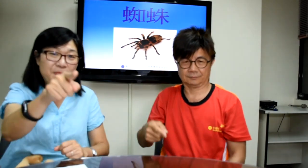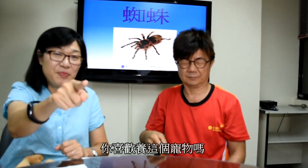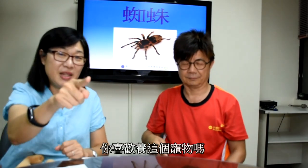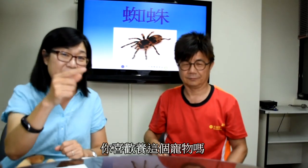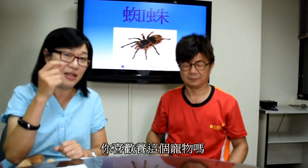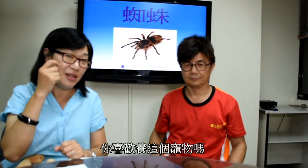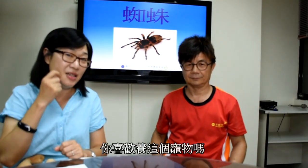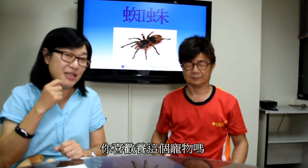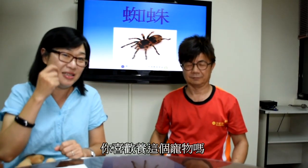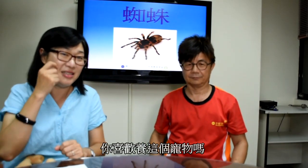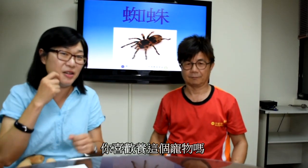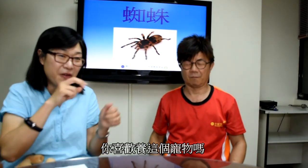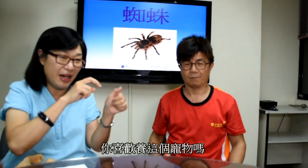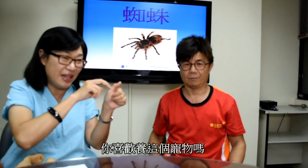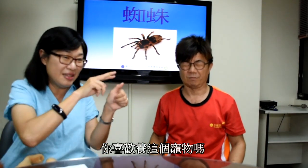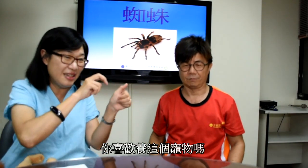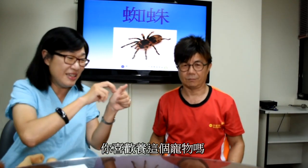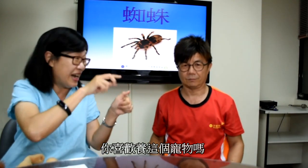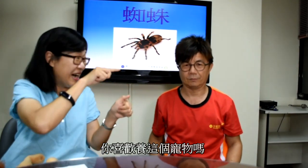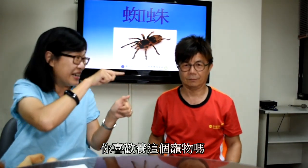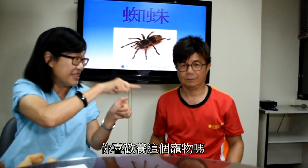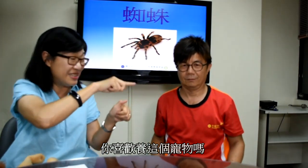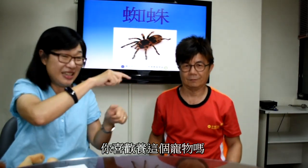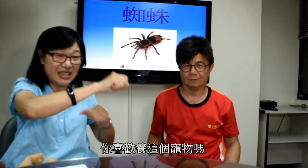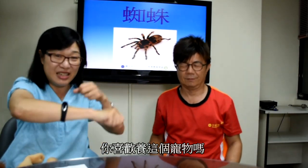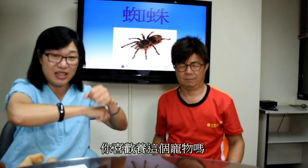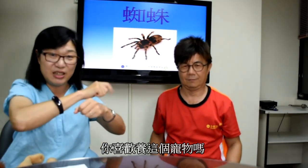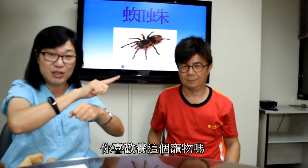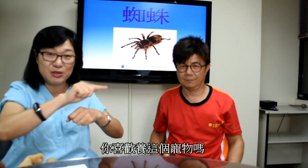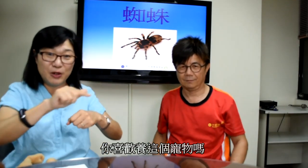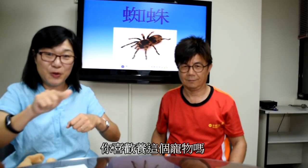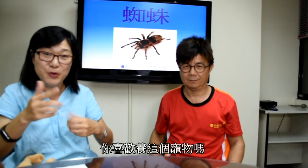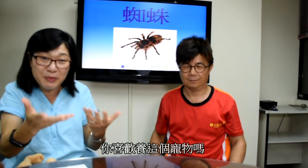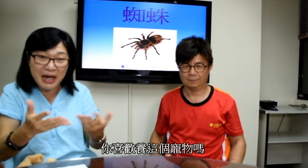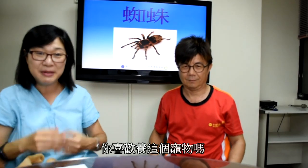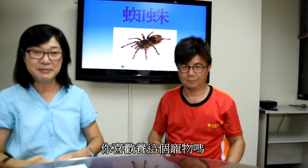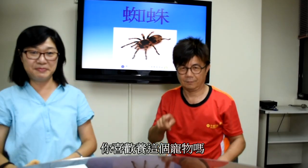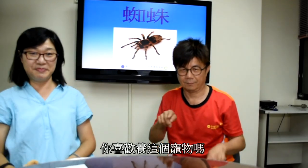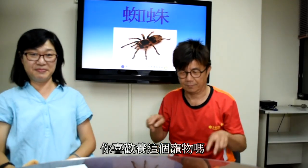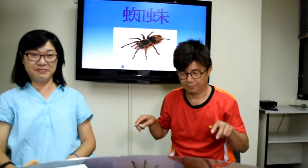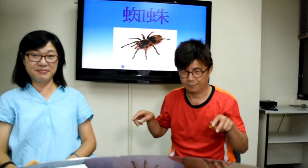你喜欢养这个宠物吗？